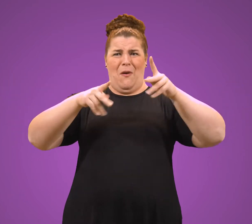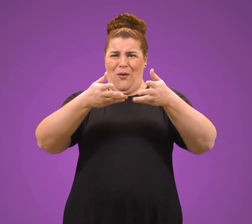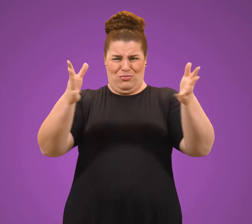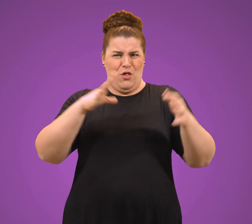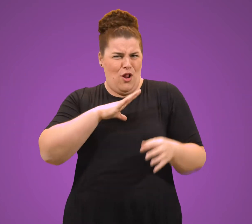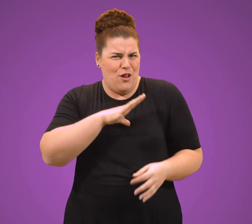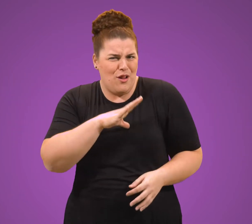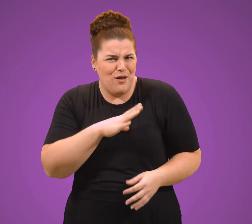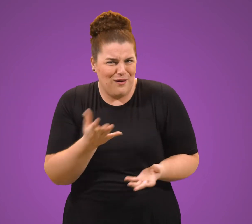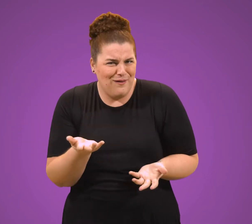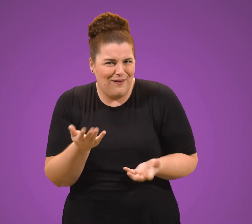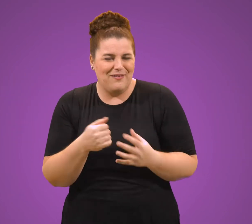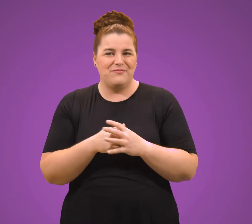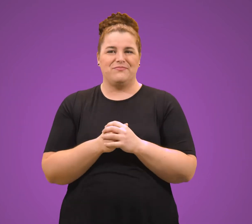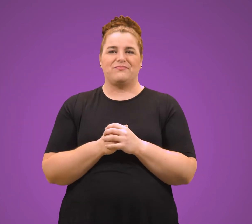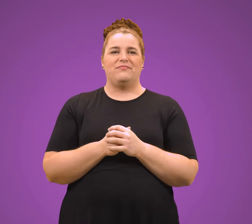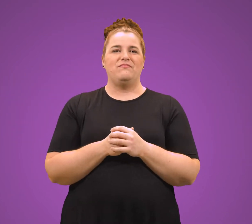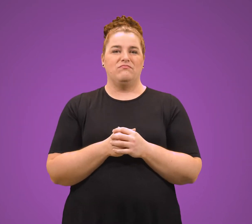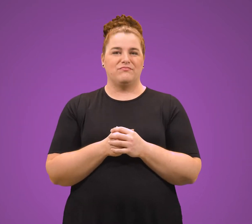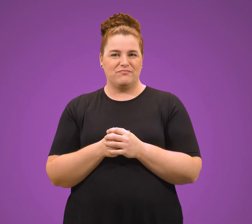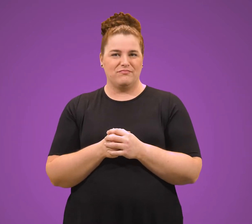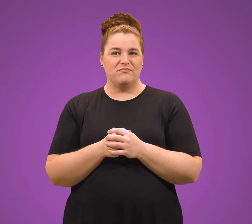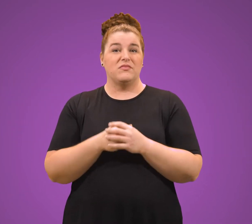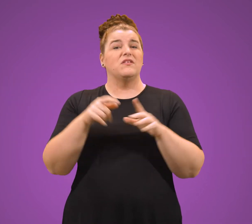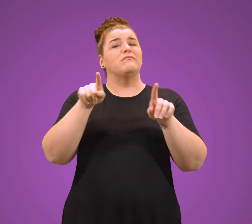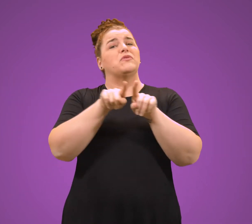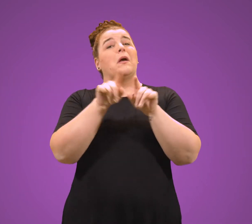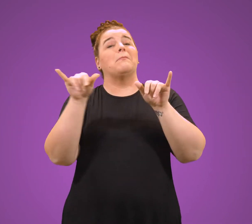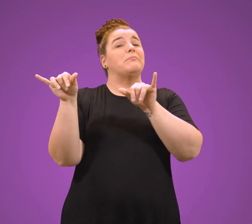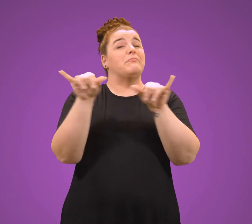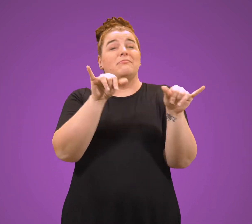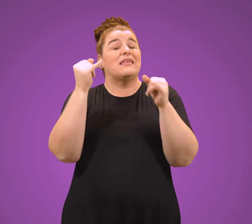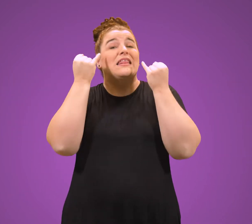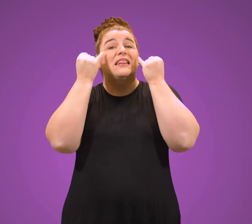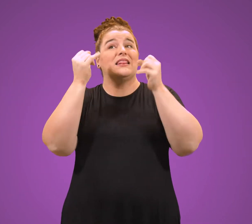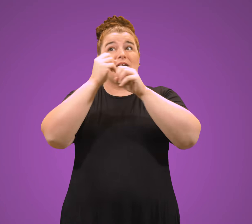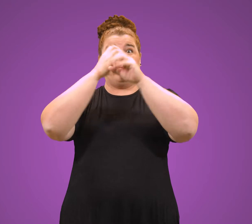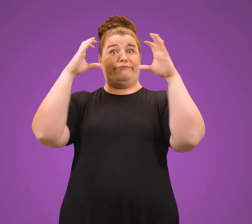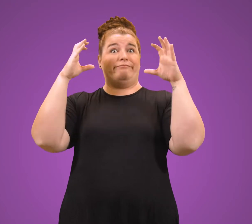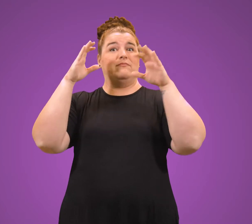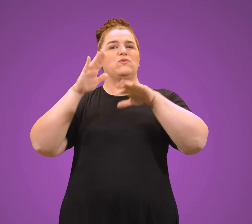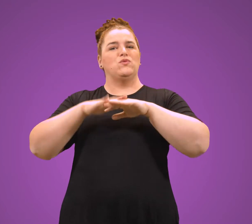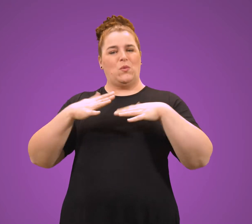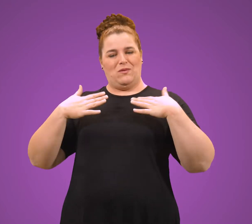a un état de santé physique, on a également une santé mentale, dont on doit prendre soin.